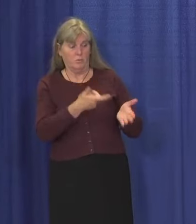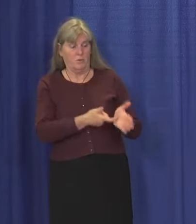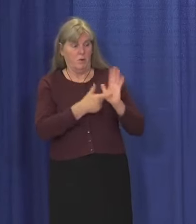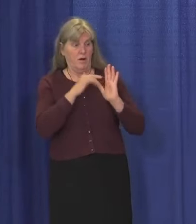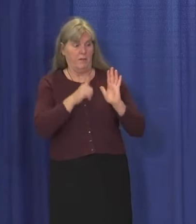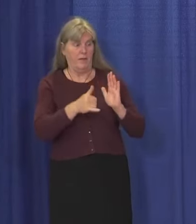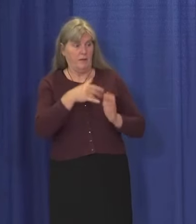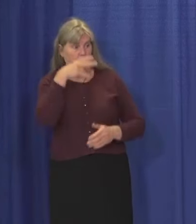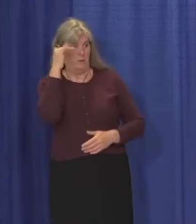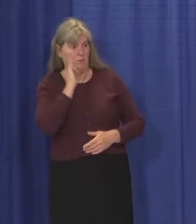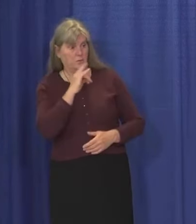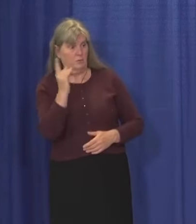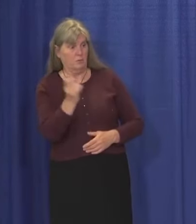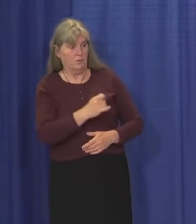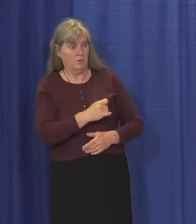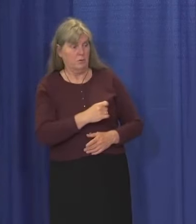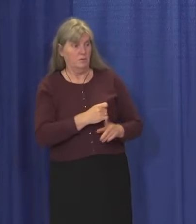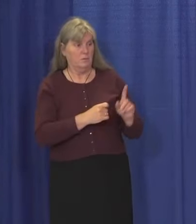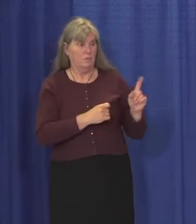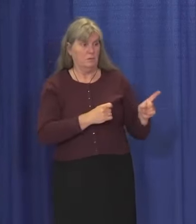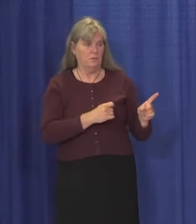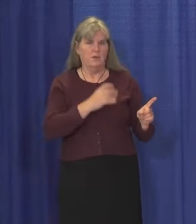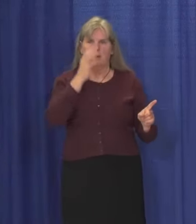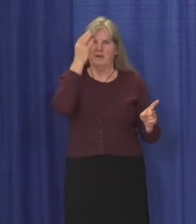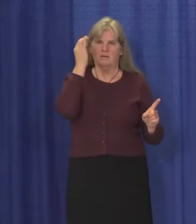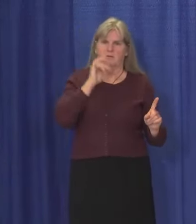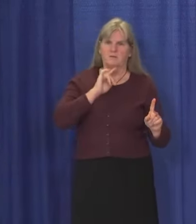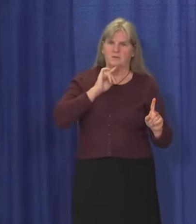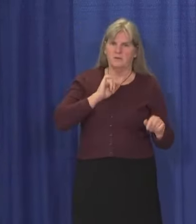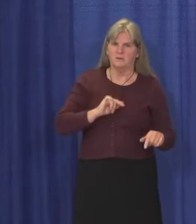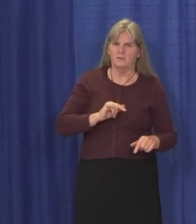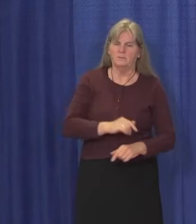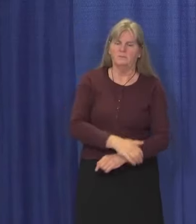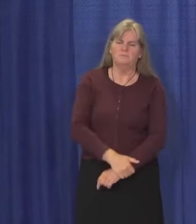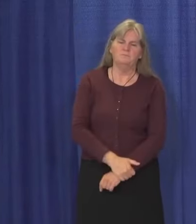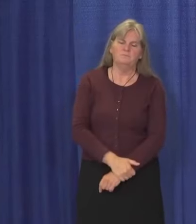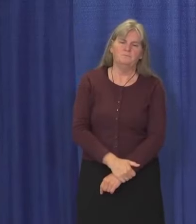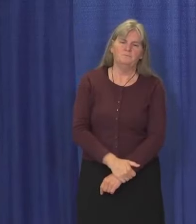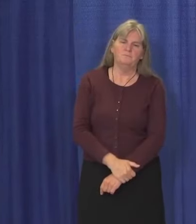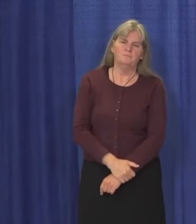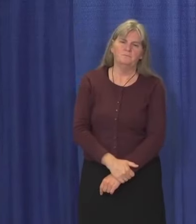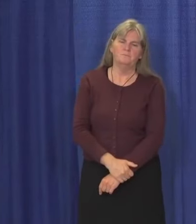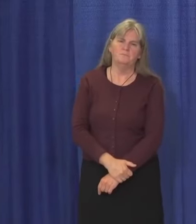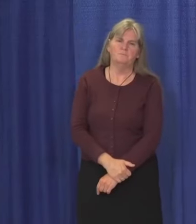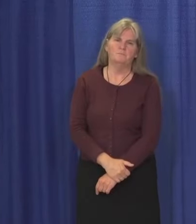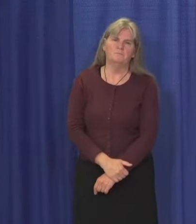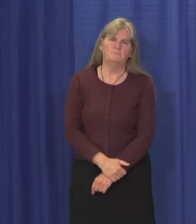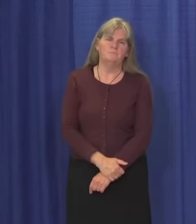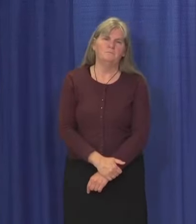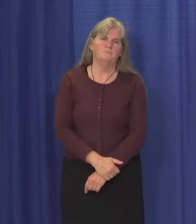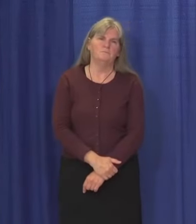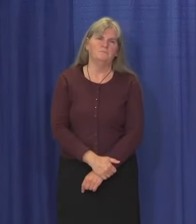Non, pas cette fois. Il y a, en fait, pour la plupart des régions, c'est pas